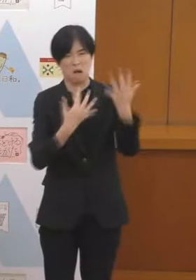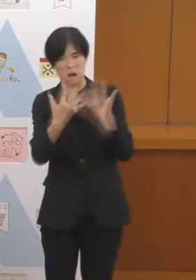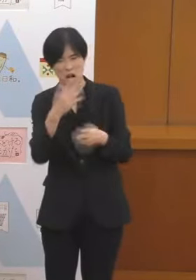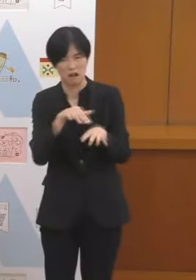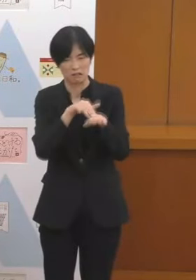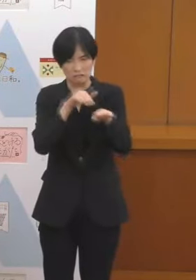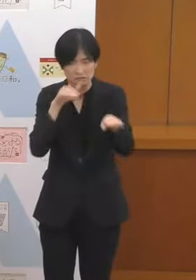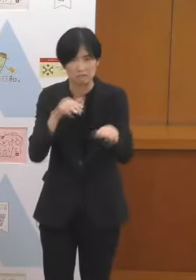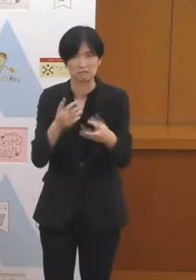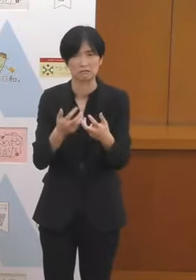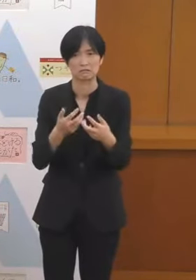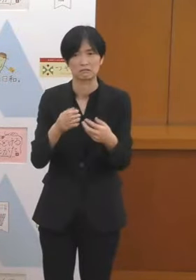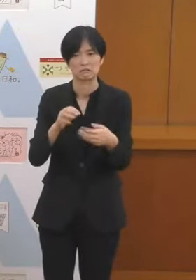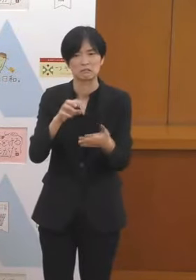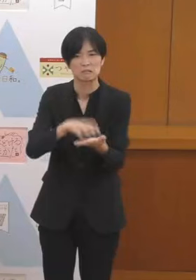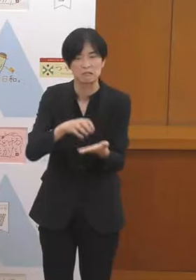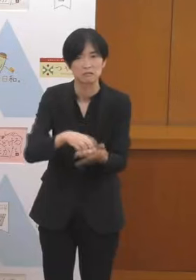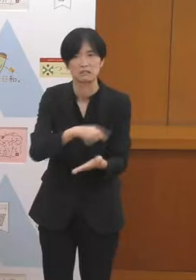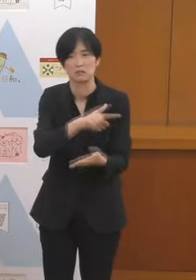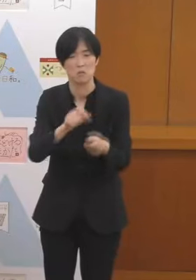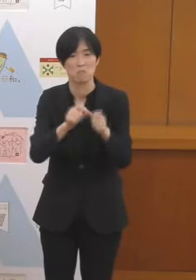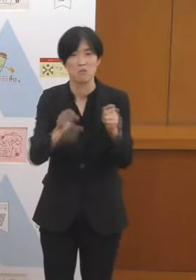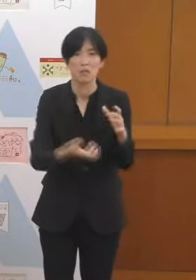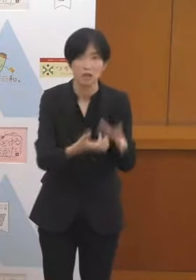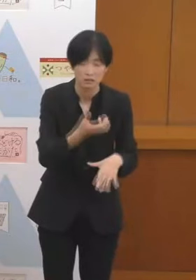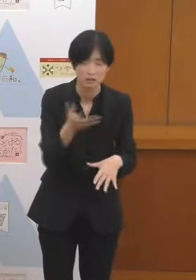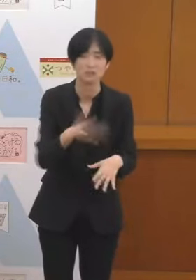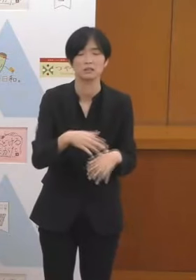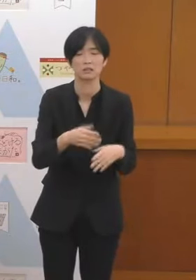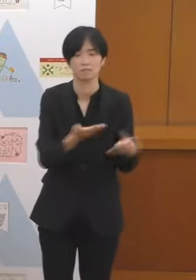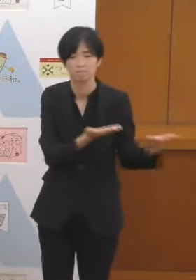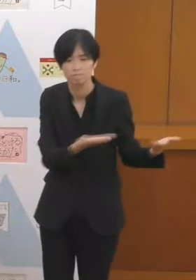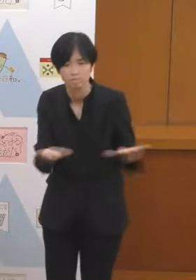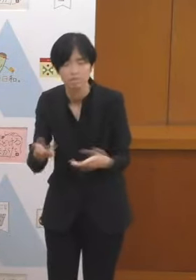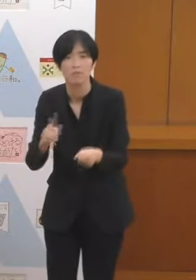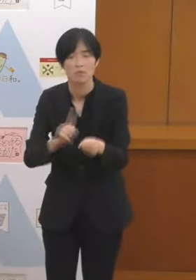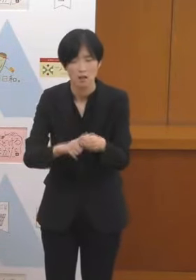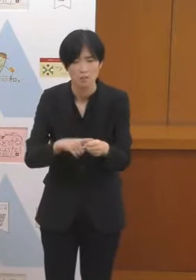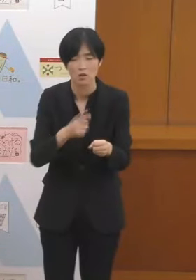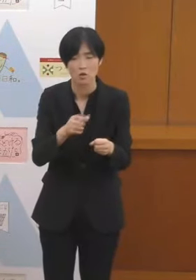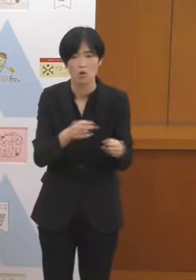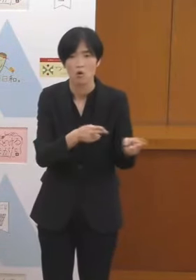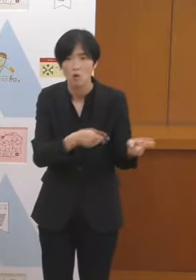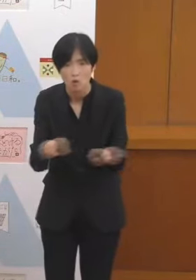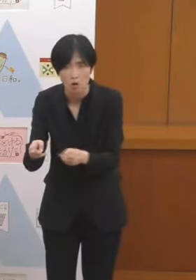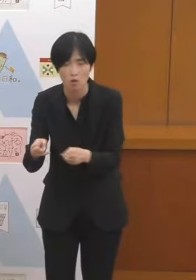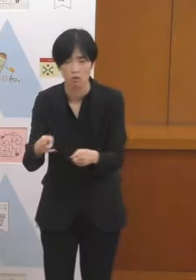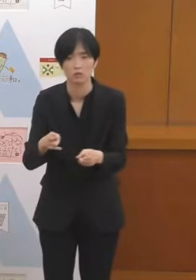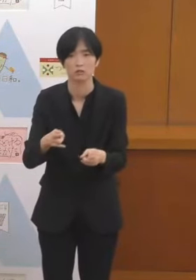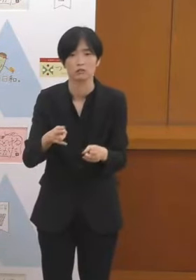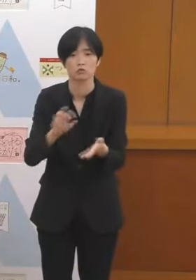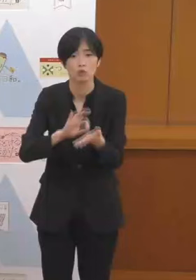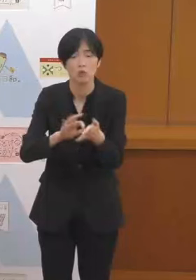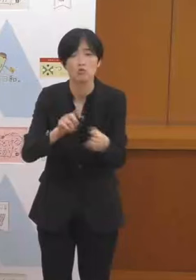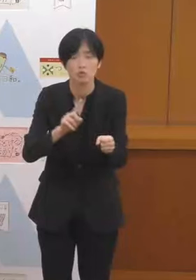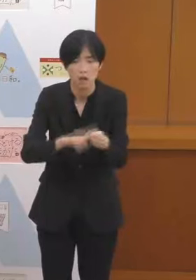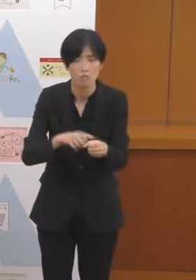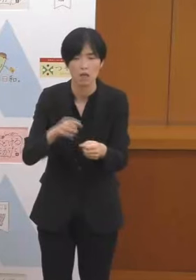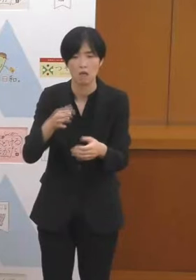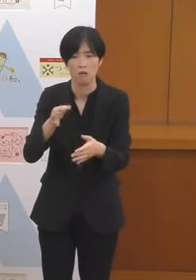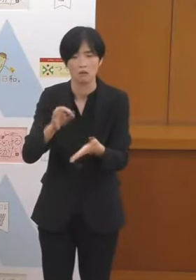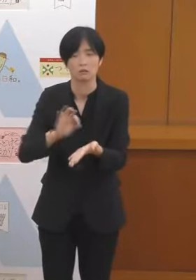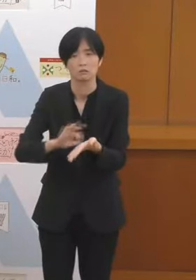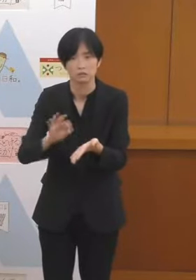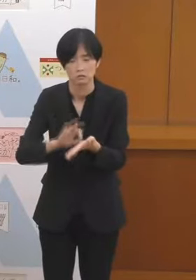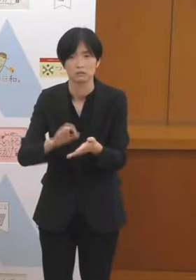への対応や受け入れ環境の整備に向けた観光振興施策の実施などのためには有効